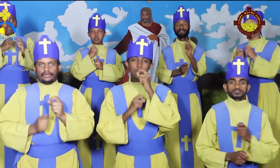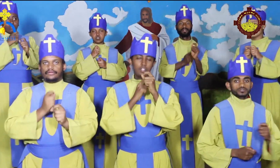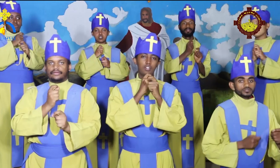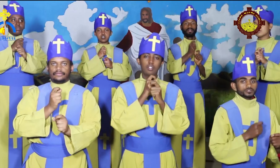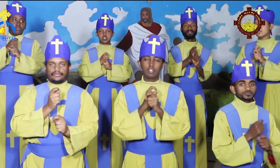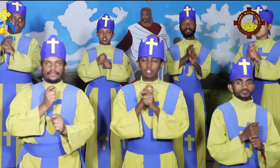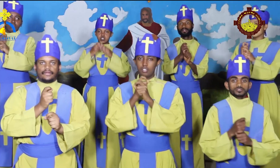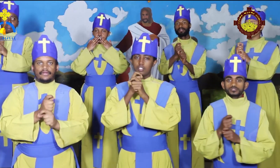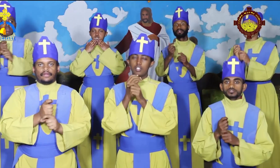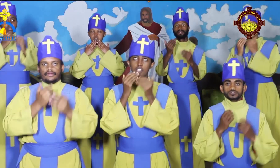ዓለም